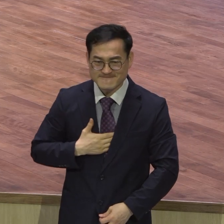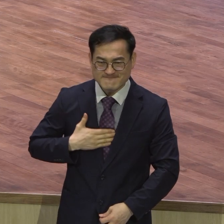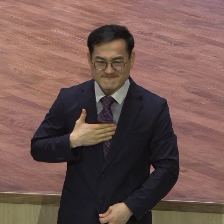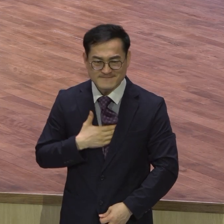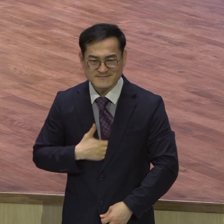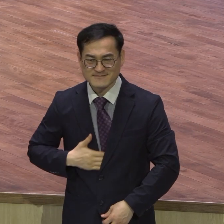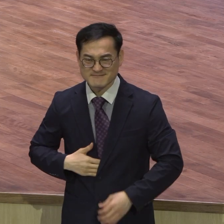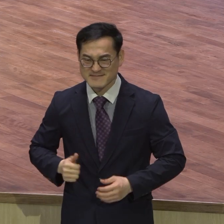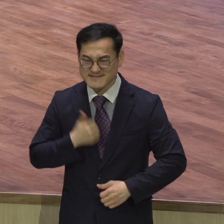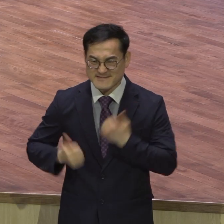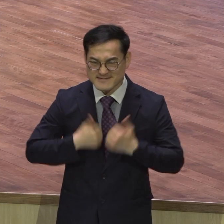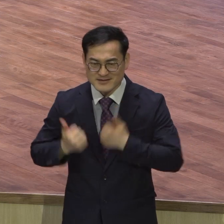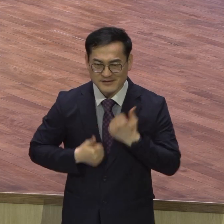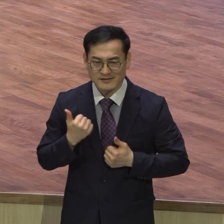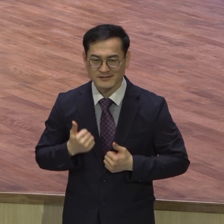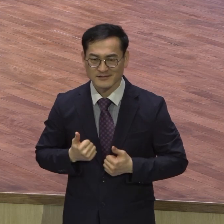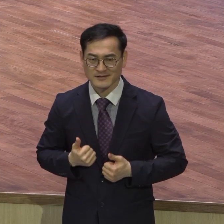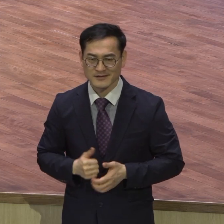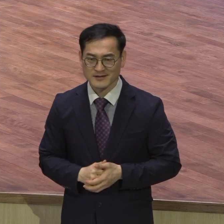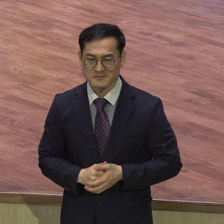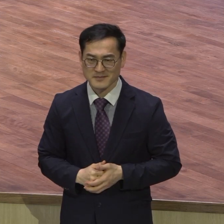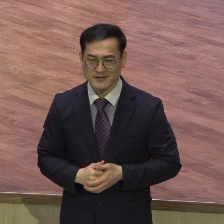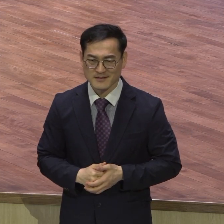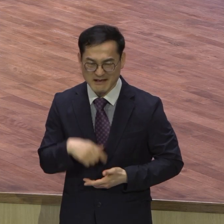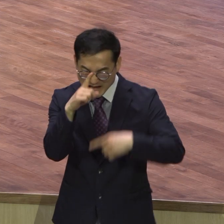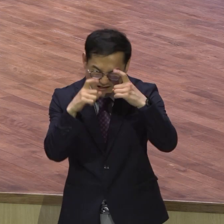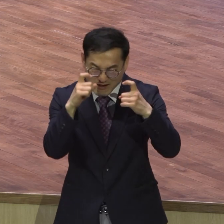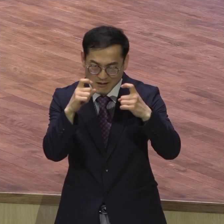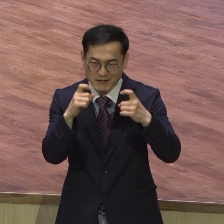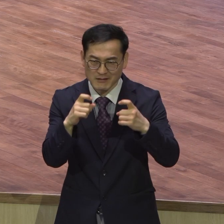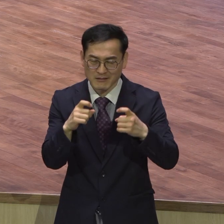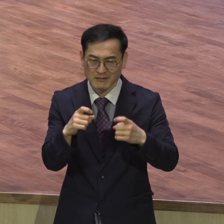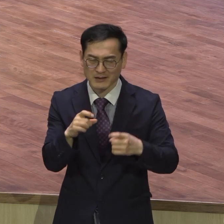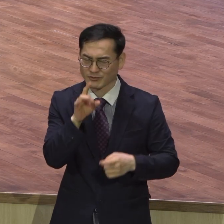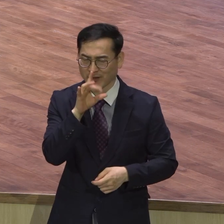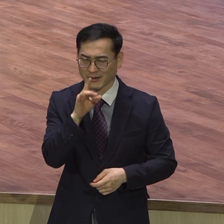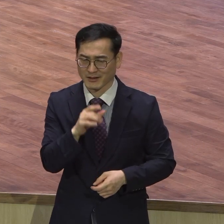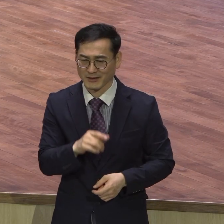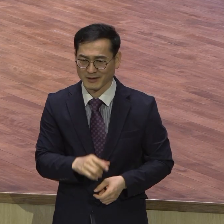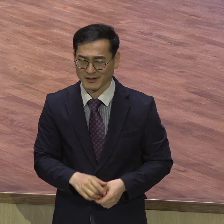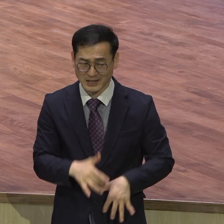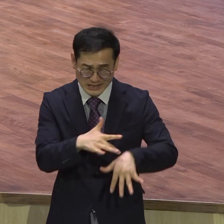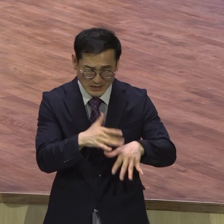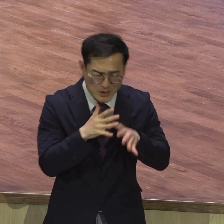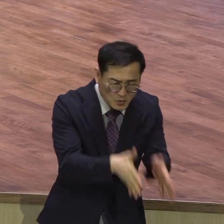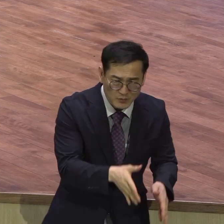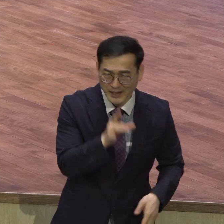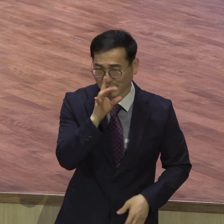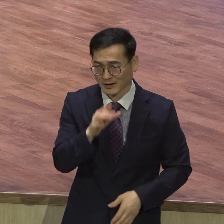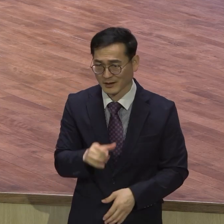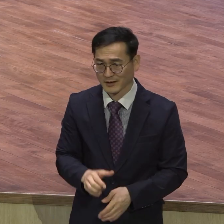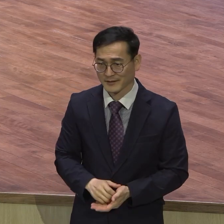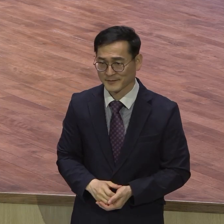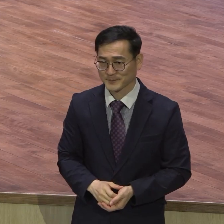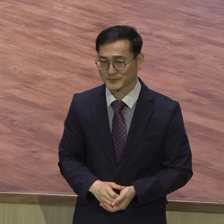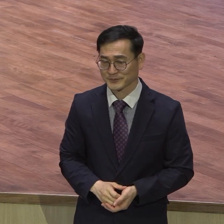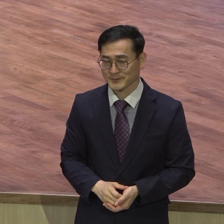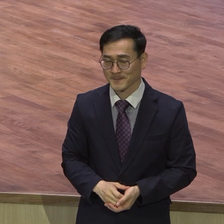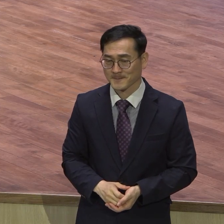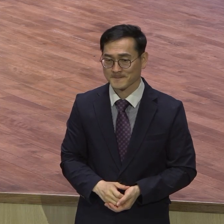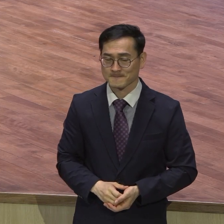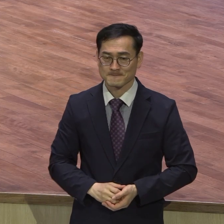소침해 있고 부정증이 생각하고 부상하면 안 돼요. 그거 다 속는 거예요. 예배 왜 드리냐. 아차 내가 속았구나.